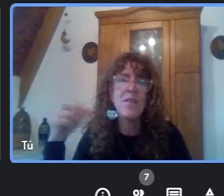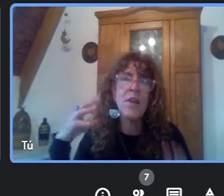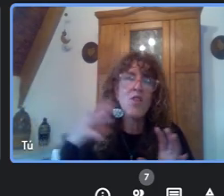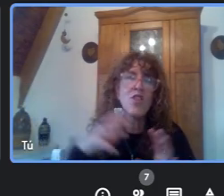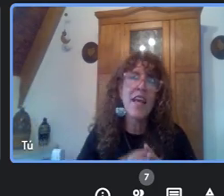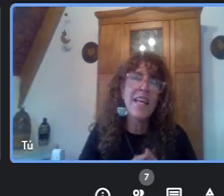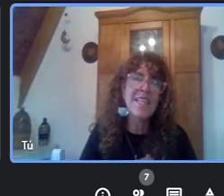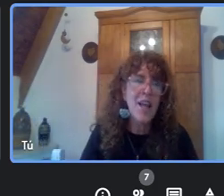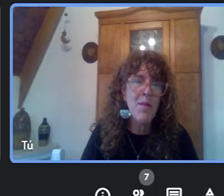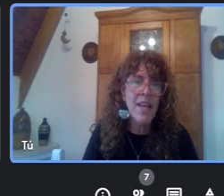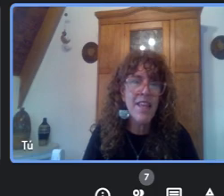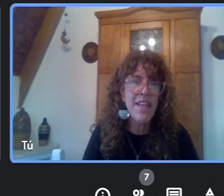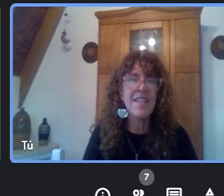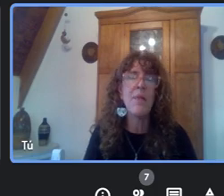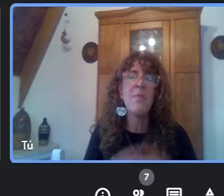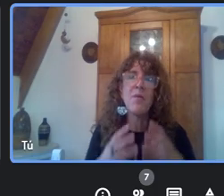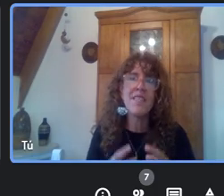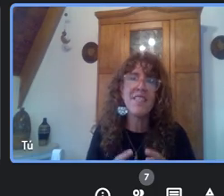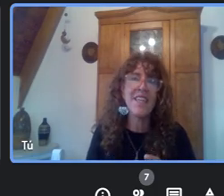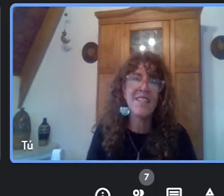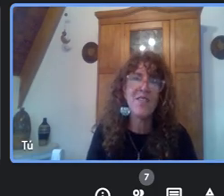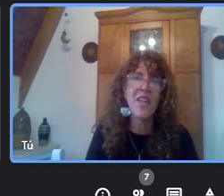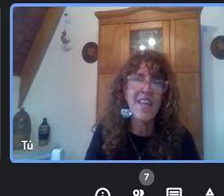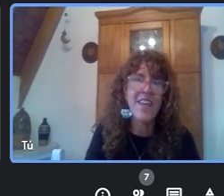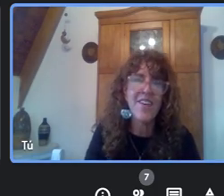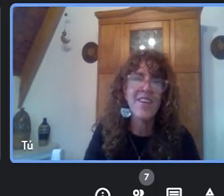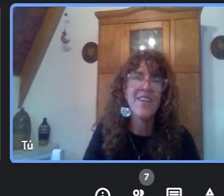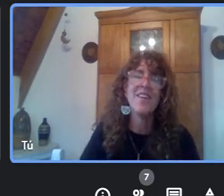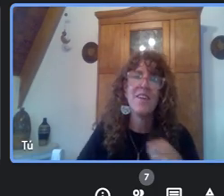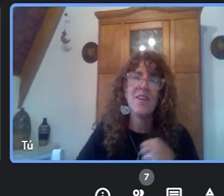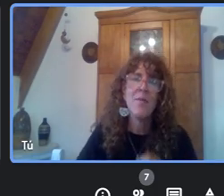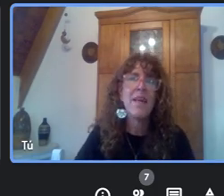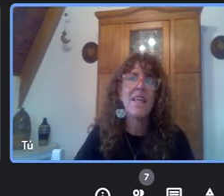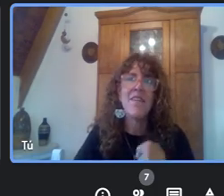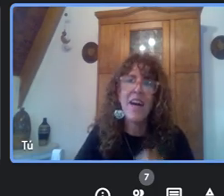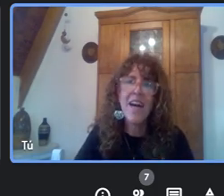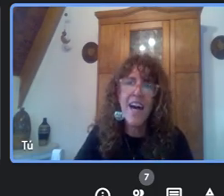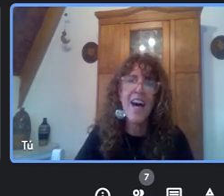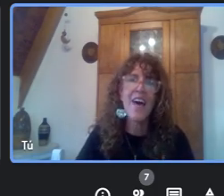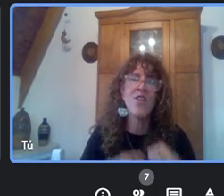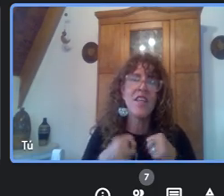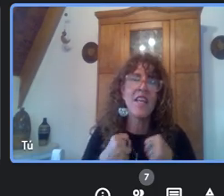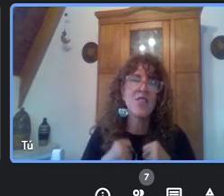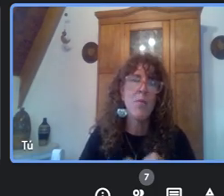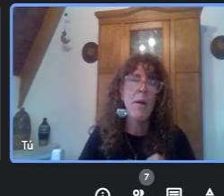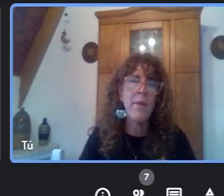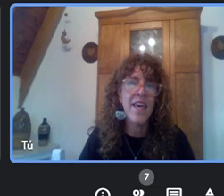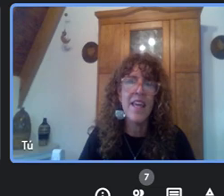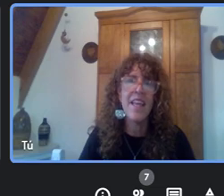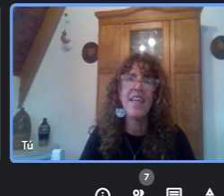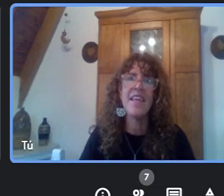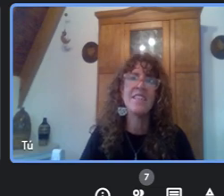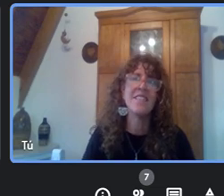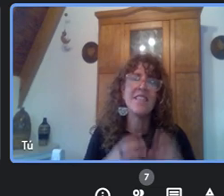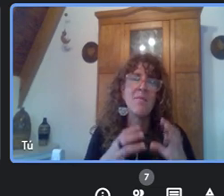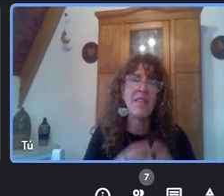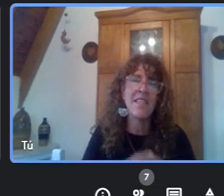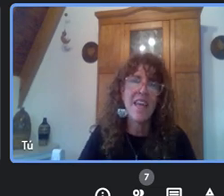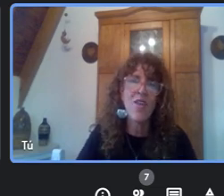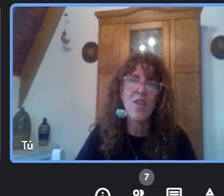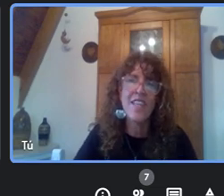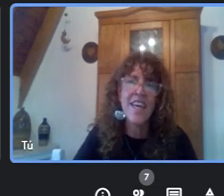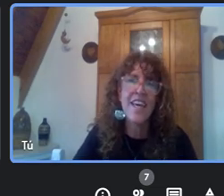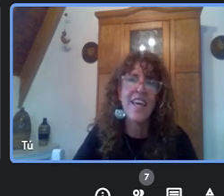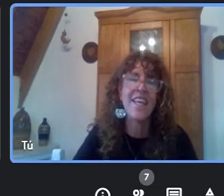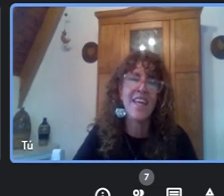Entonces, si bien no tienen clases el martes, aprovechen ese horario para trabajar, ordenar sus papeles, sistematizar